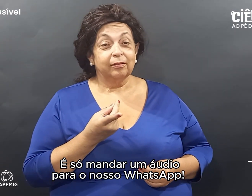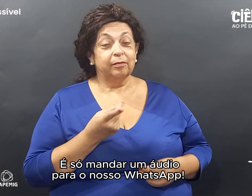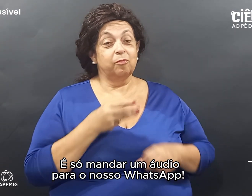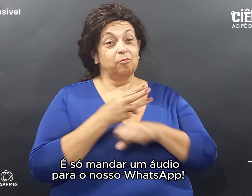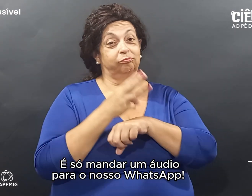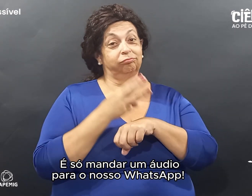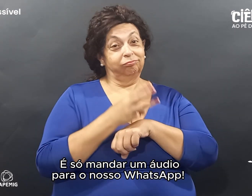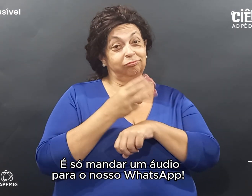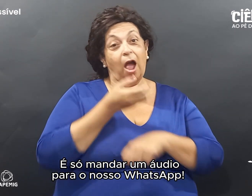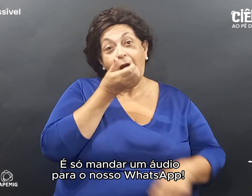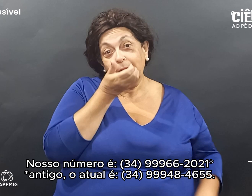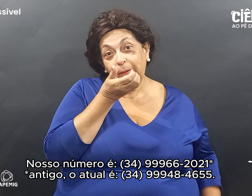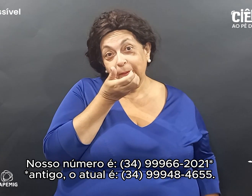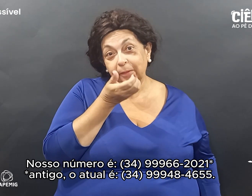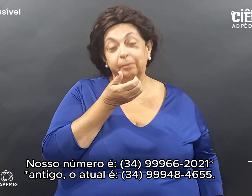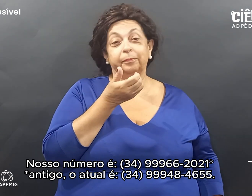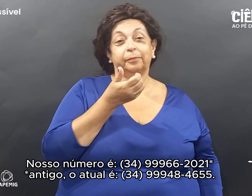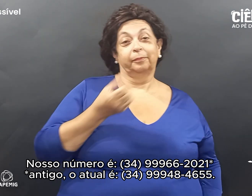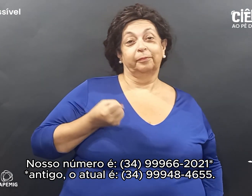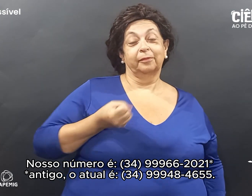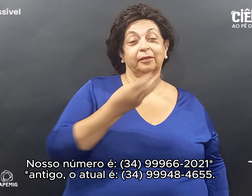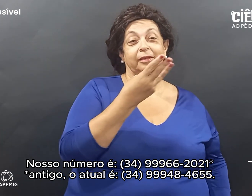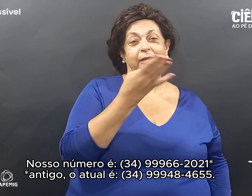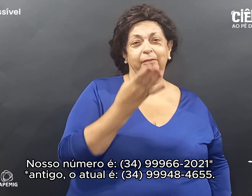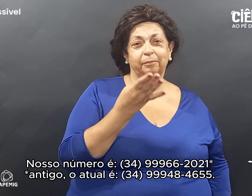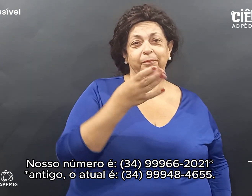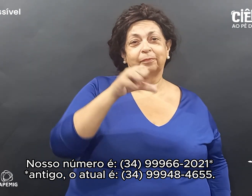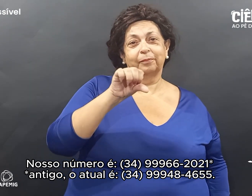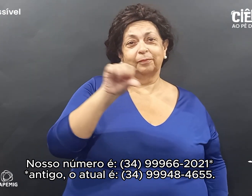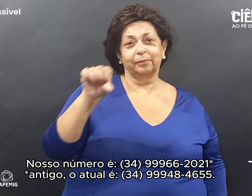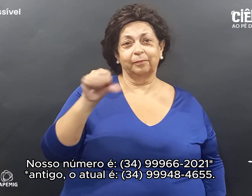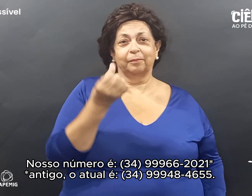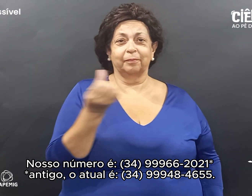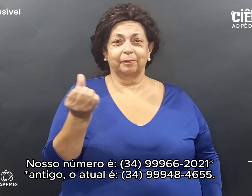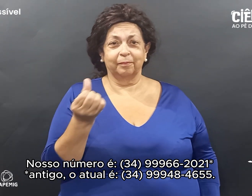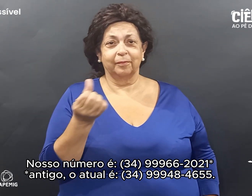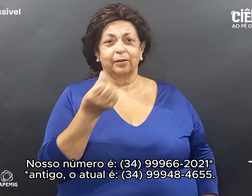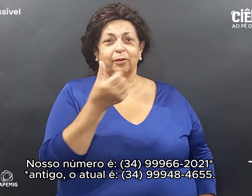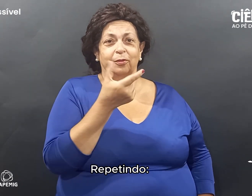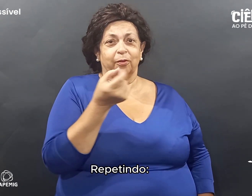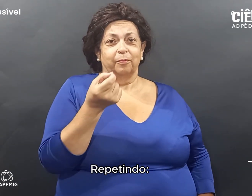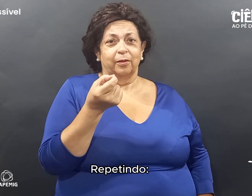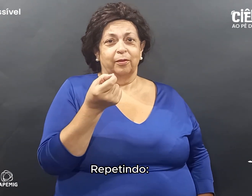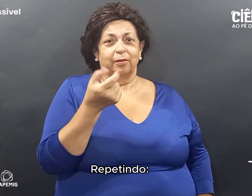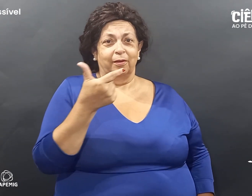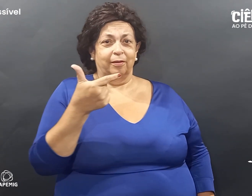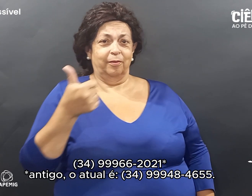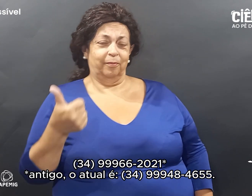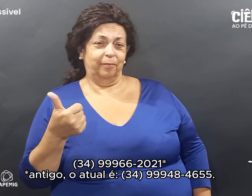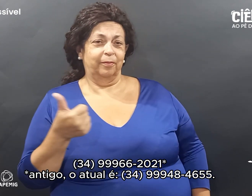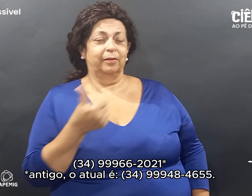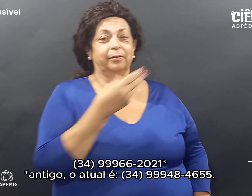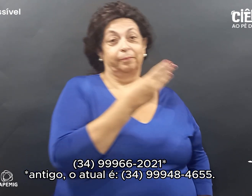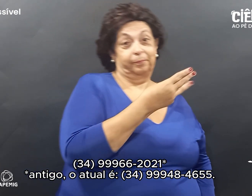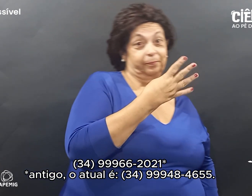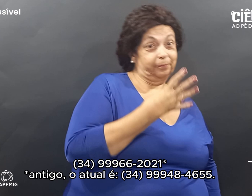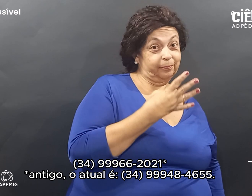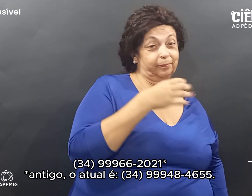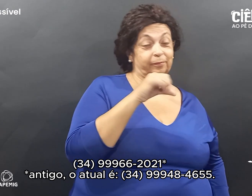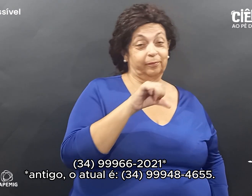só mandar um áudio pro nosso WhatsApp. Nosso número é 34 9966 2021. Repetindo,